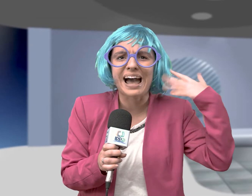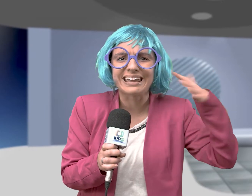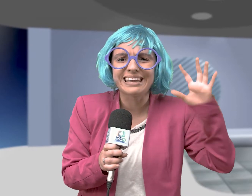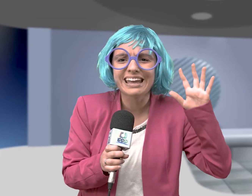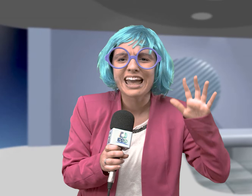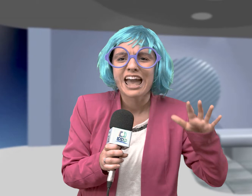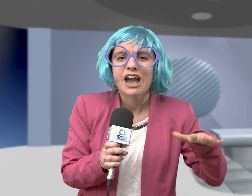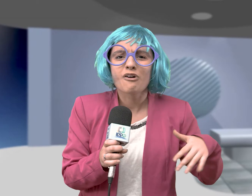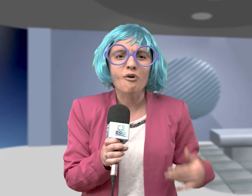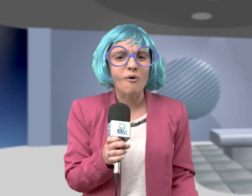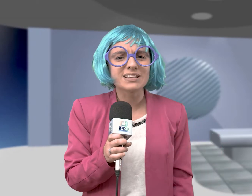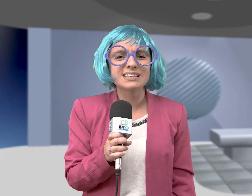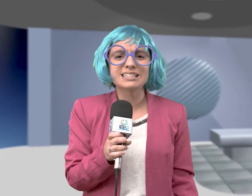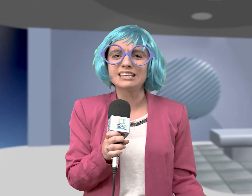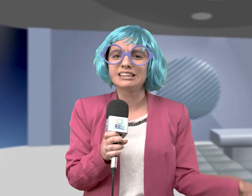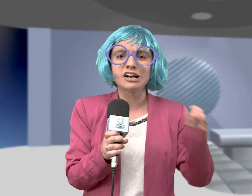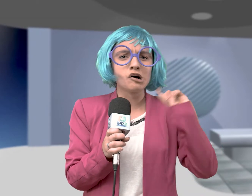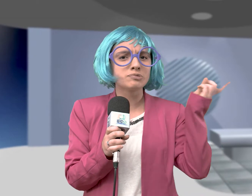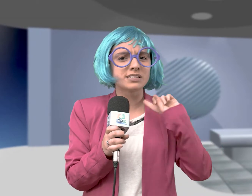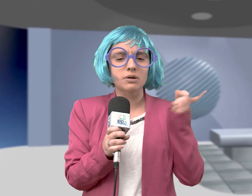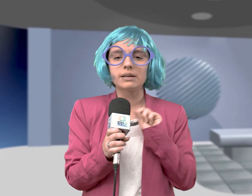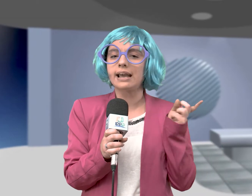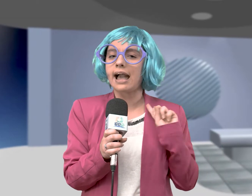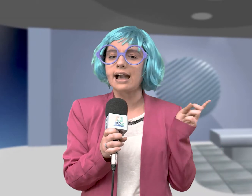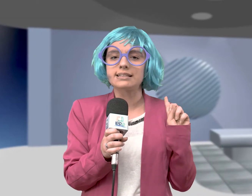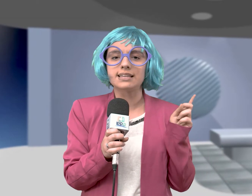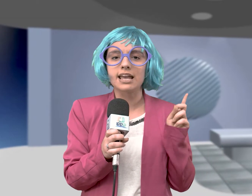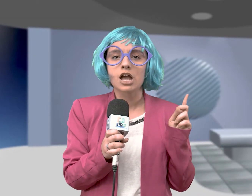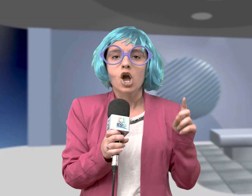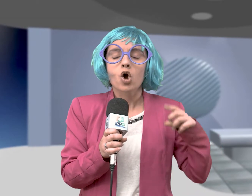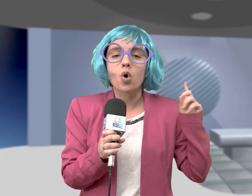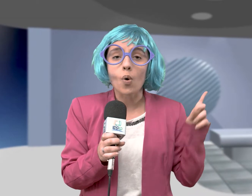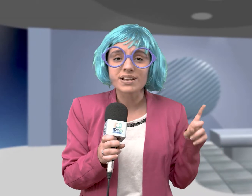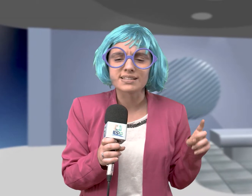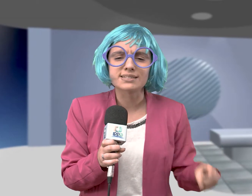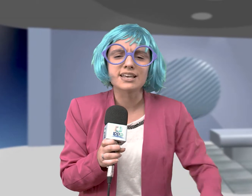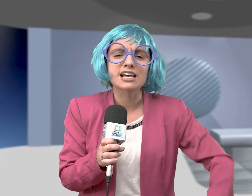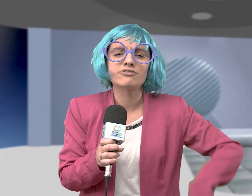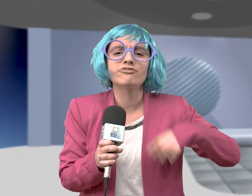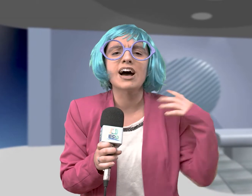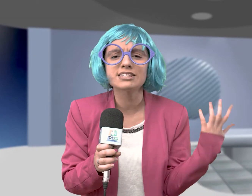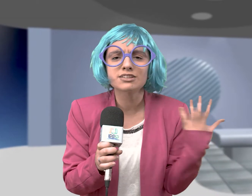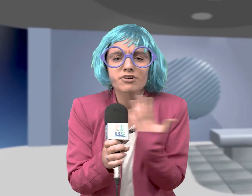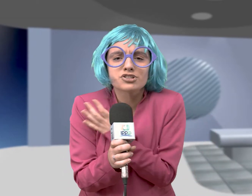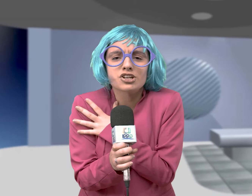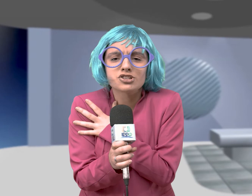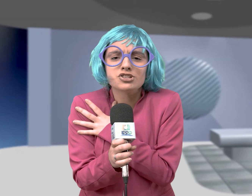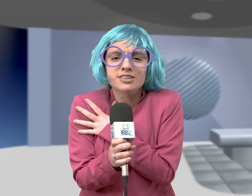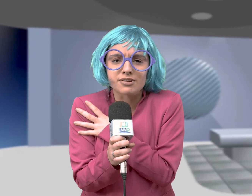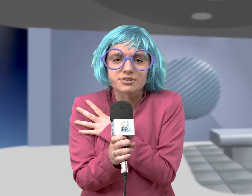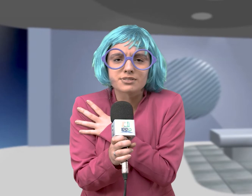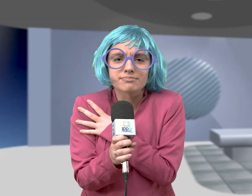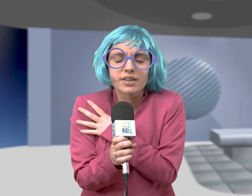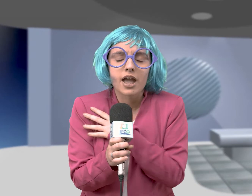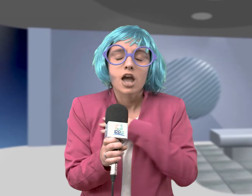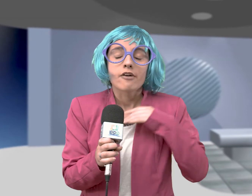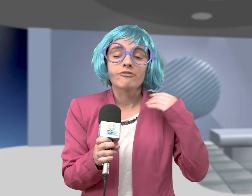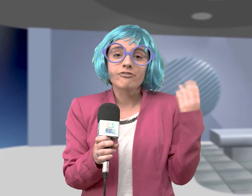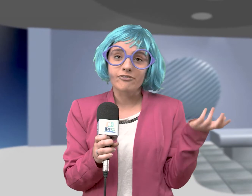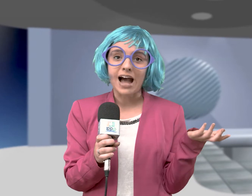aí coisas que não são legais, hein? Coisas que afastam a gente de Deus. Ao